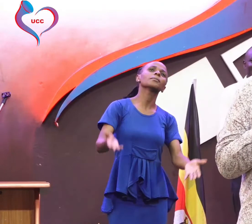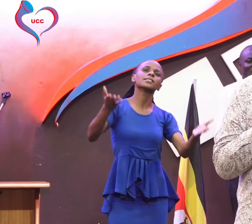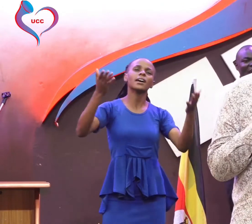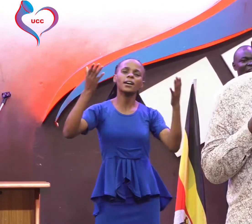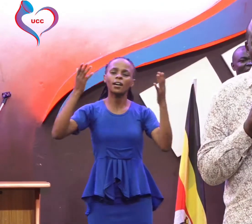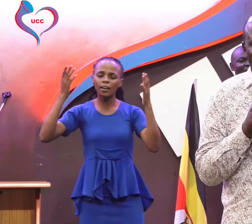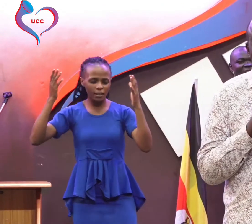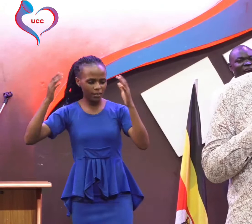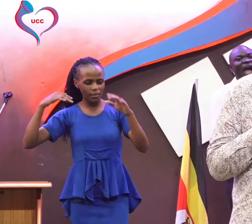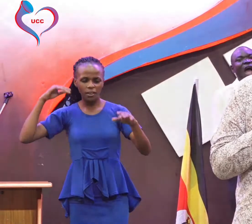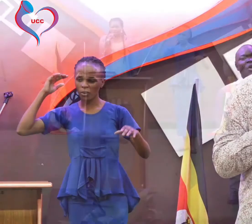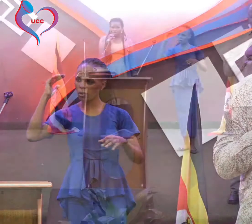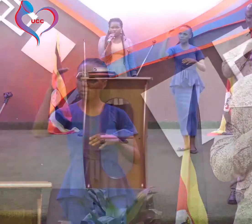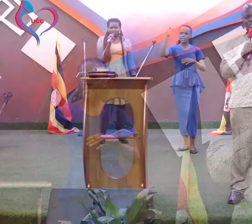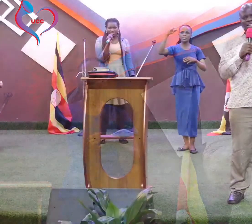tukuyimusa